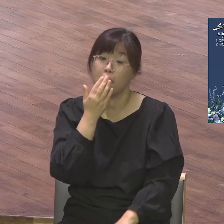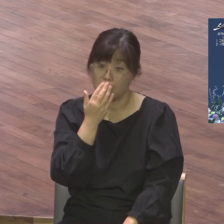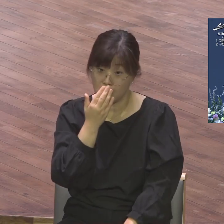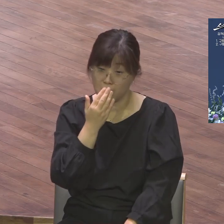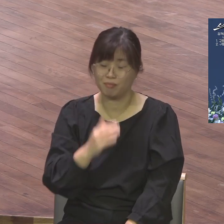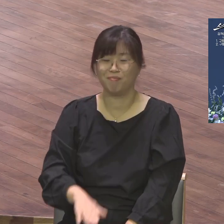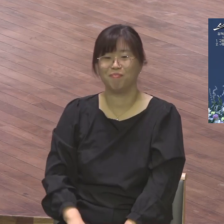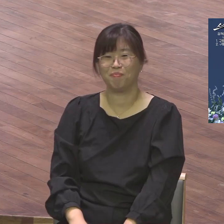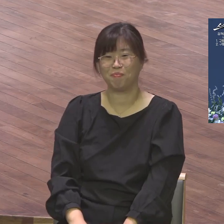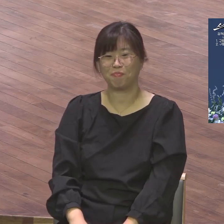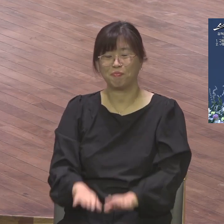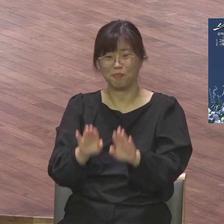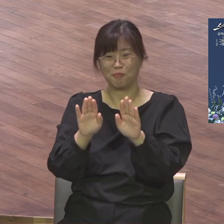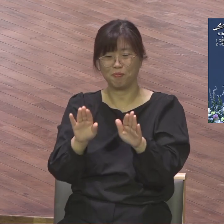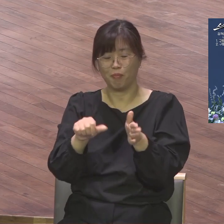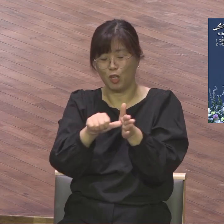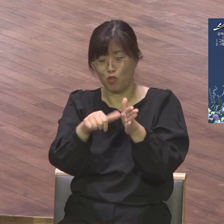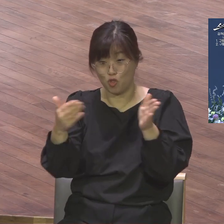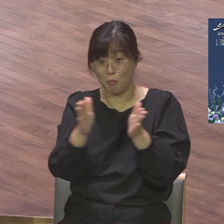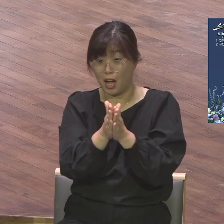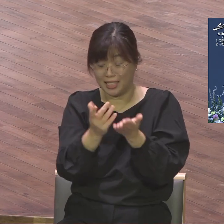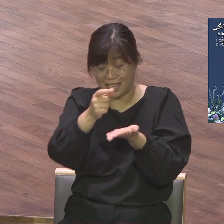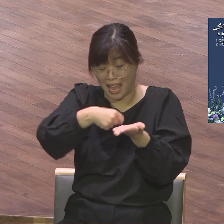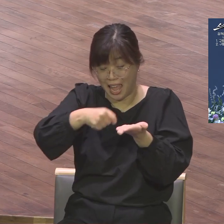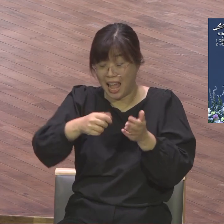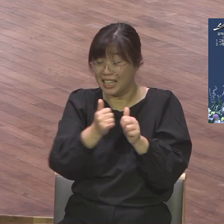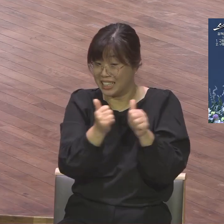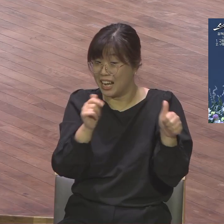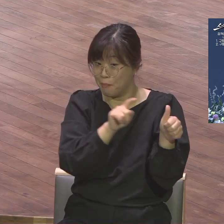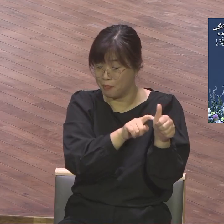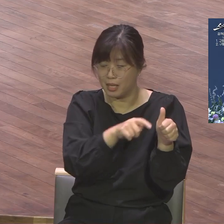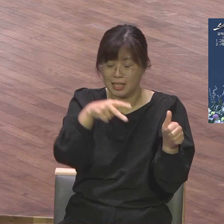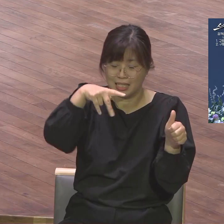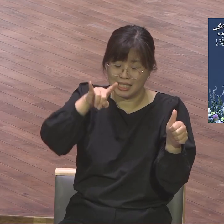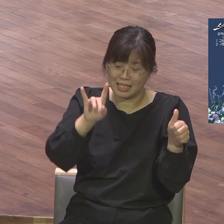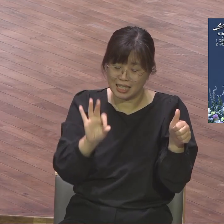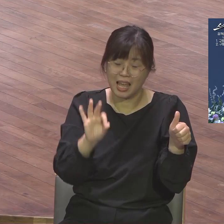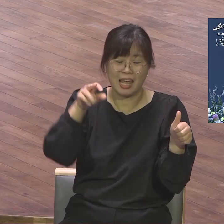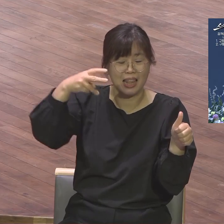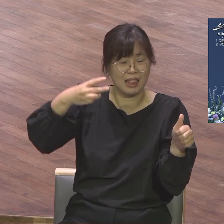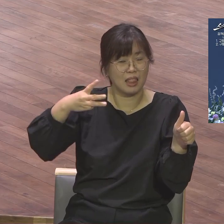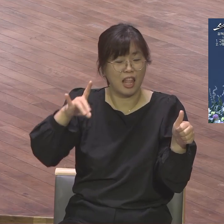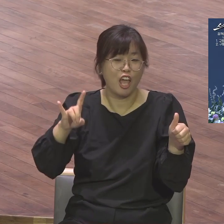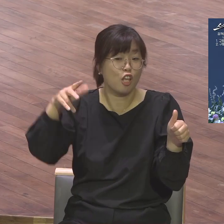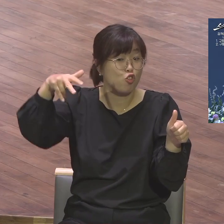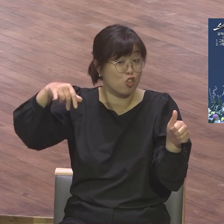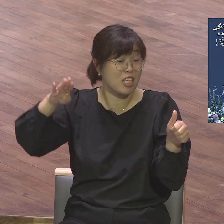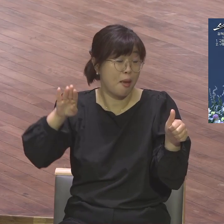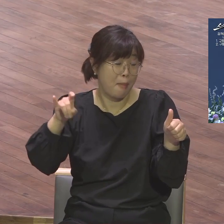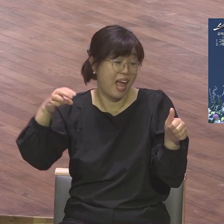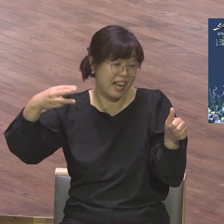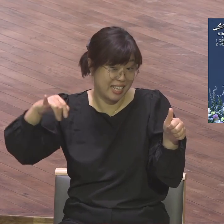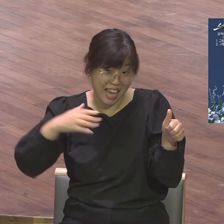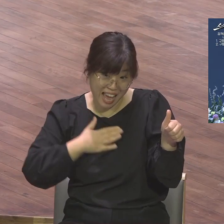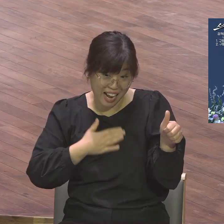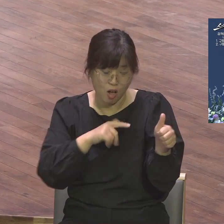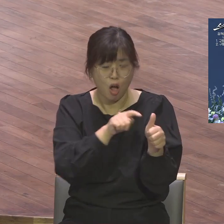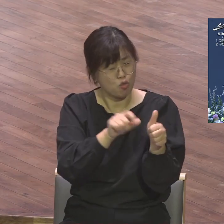생텍쥐페리가 쓴 책에서 이런 표현이 있습니다. 사막이 아름다운 건 어딘가